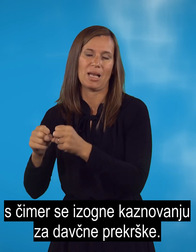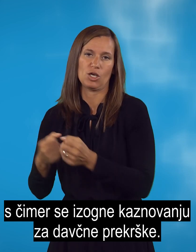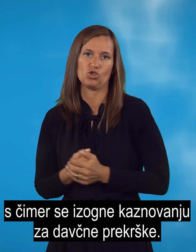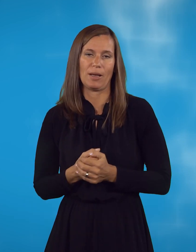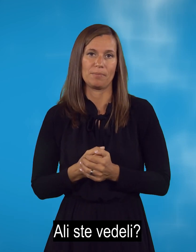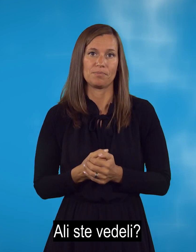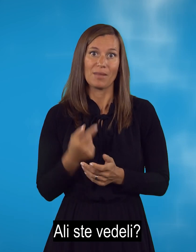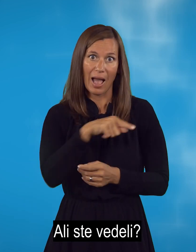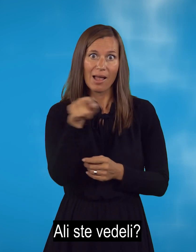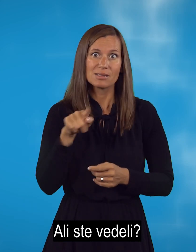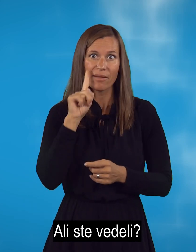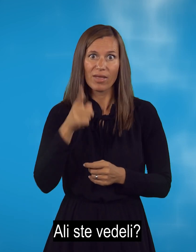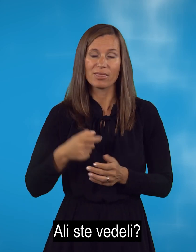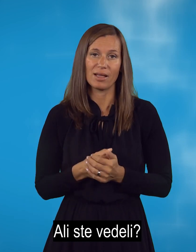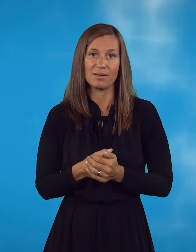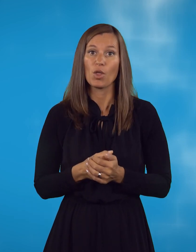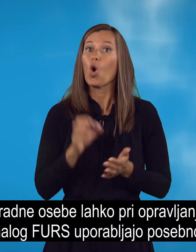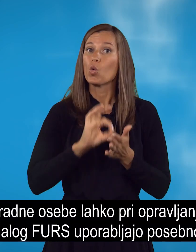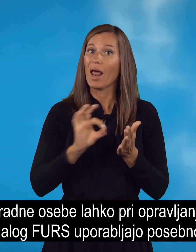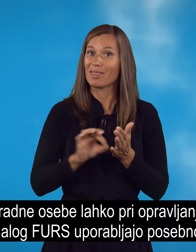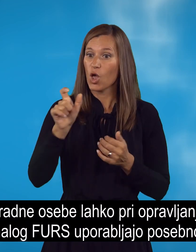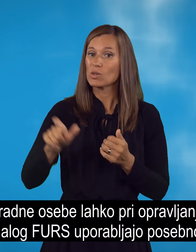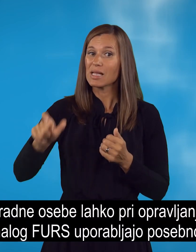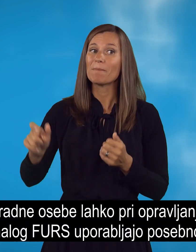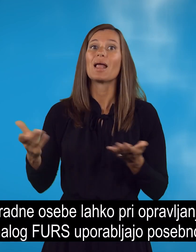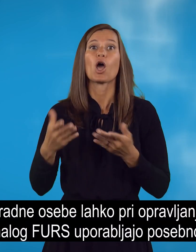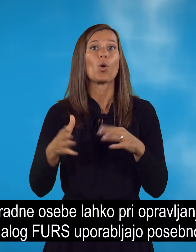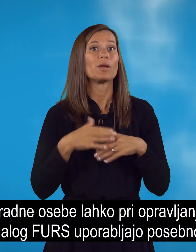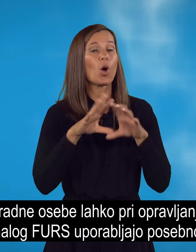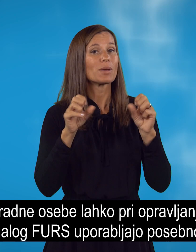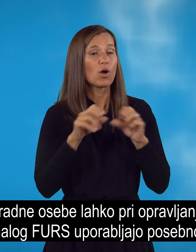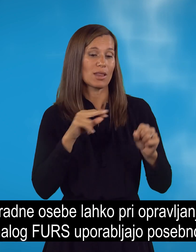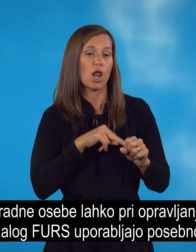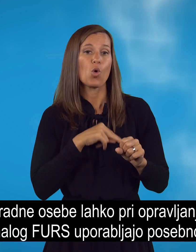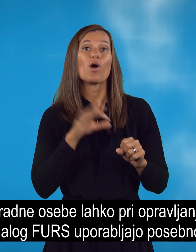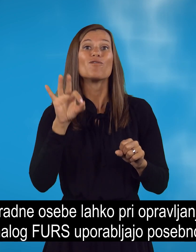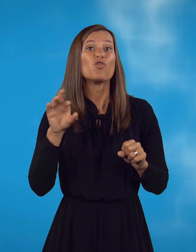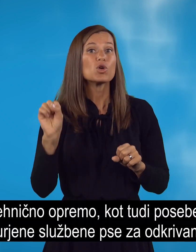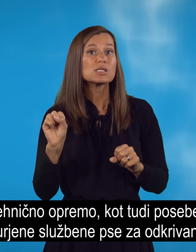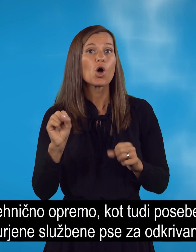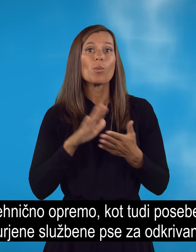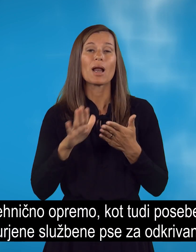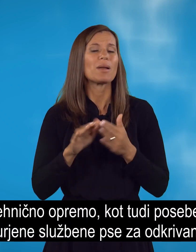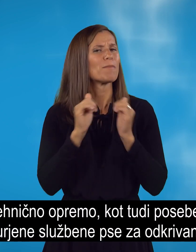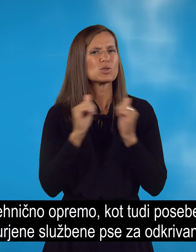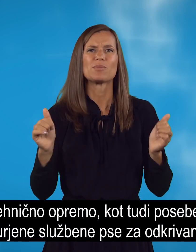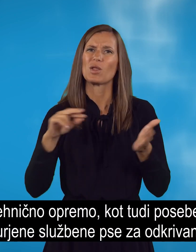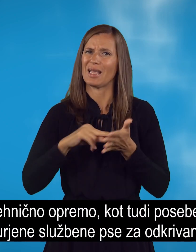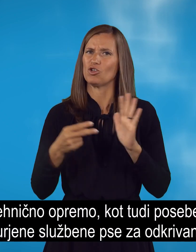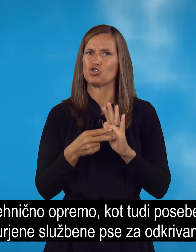Ali ste vedeli? Uradne osebe lahko pri opravljanju nalog FURS-a uporabljajo posebno tehnično opremo, kot